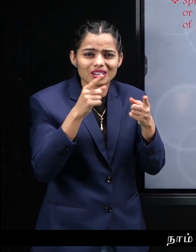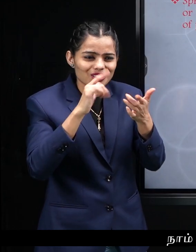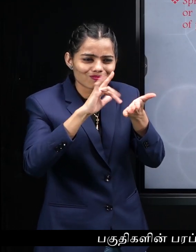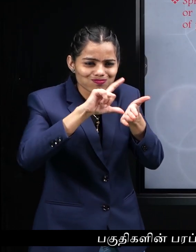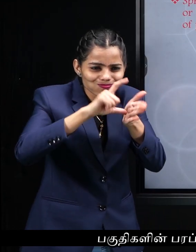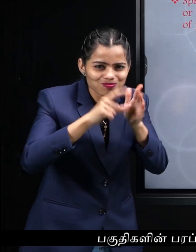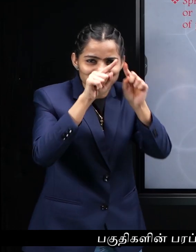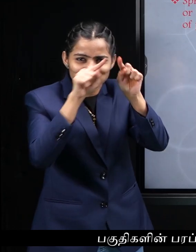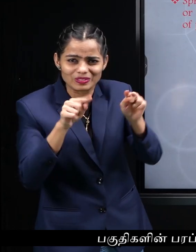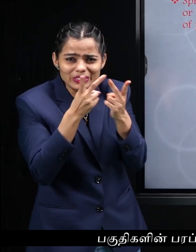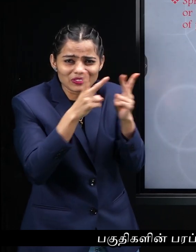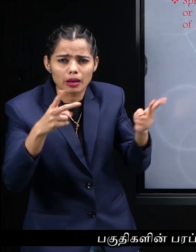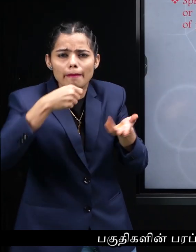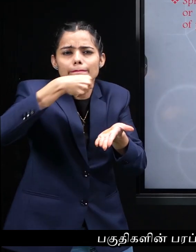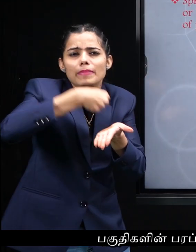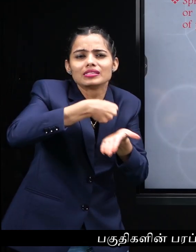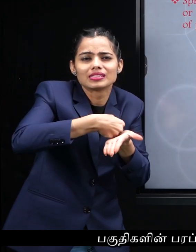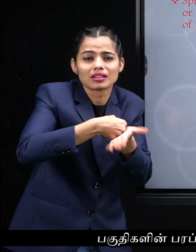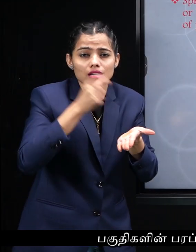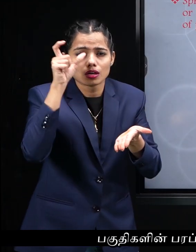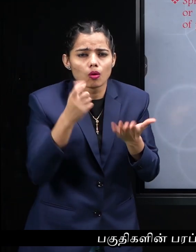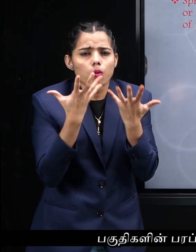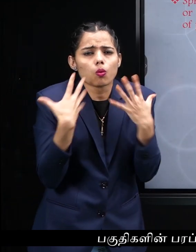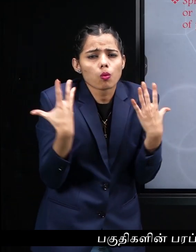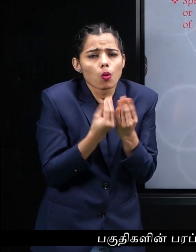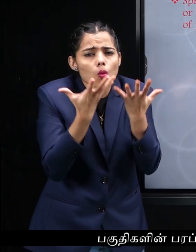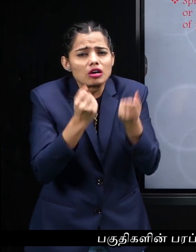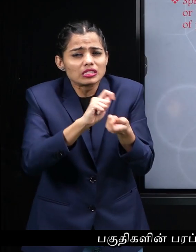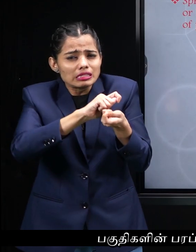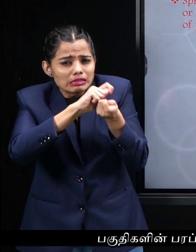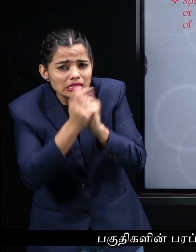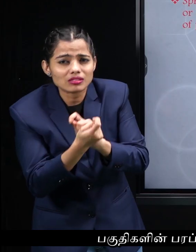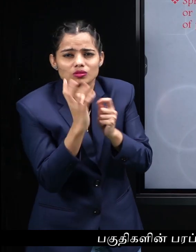மற்றும் உண்மையான கோணங்களை மாற்ற வேண்டும்.